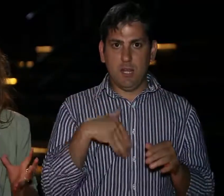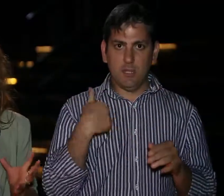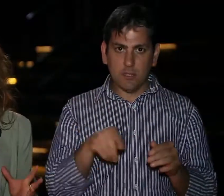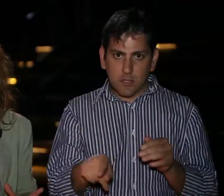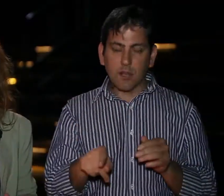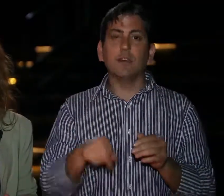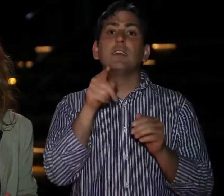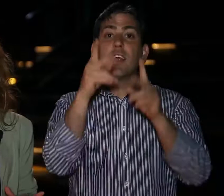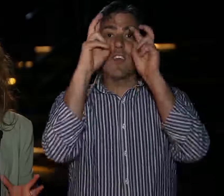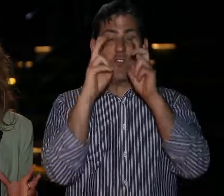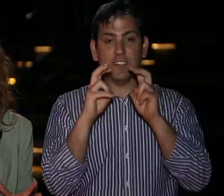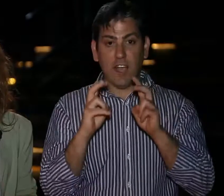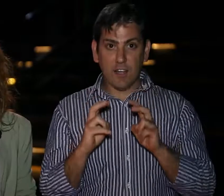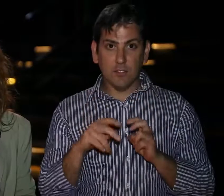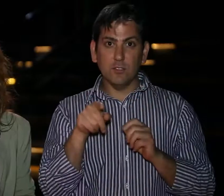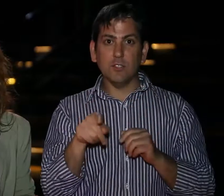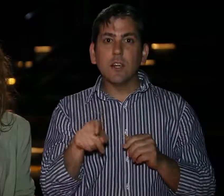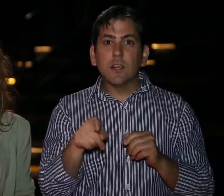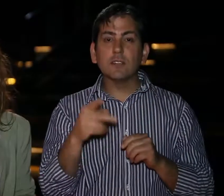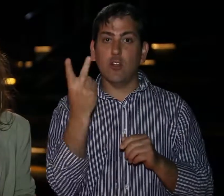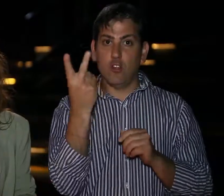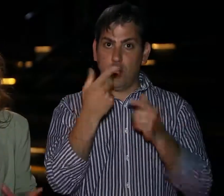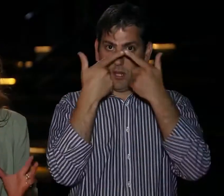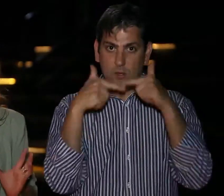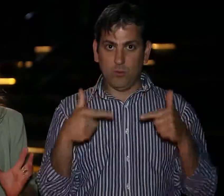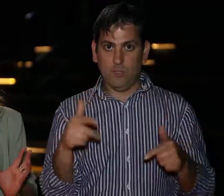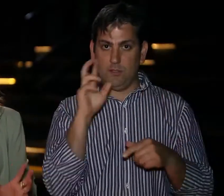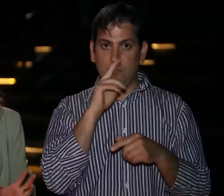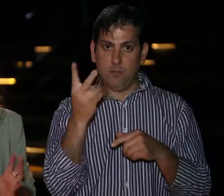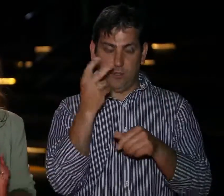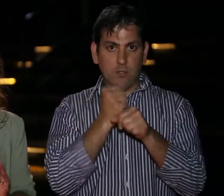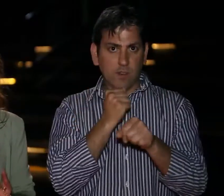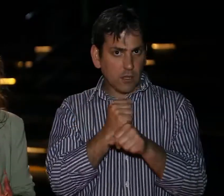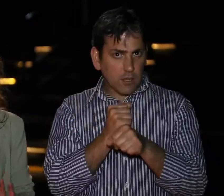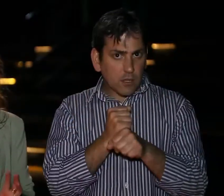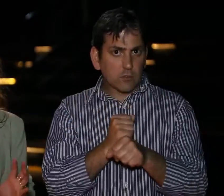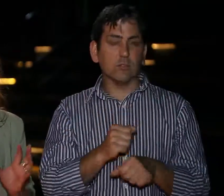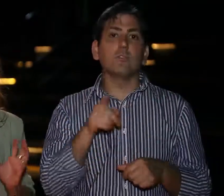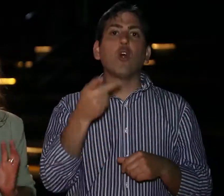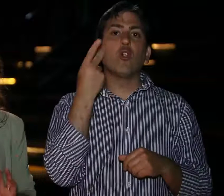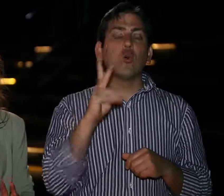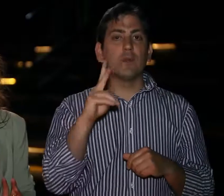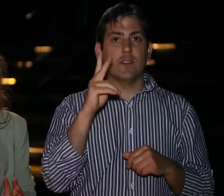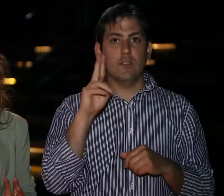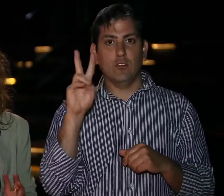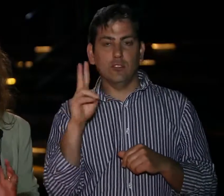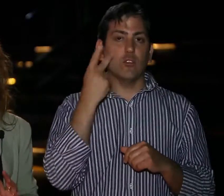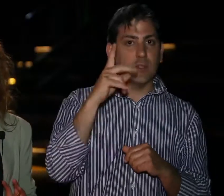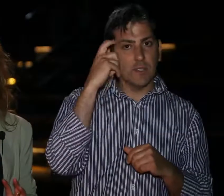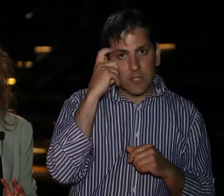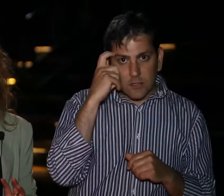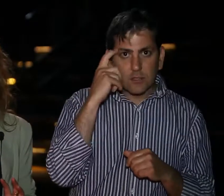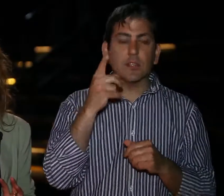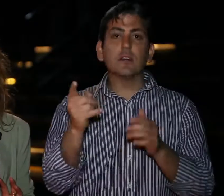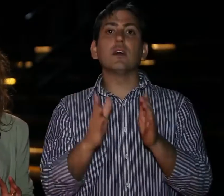De las investigaciones que estas dos lingüistas hicieron en el año 2009 y 2010, se edita un libro que es el